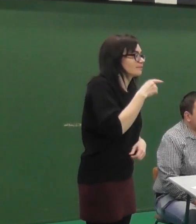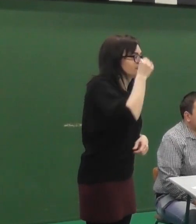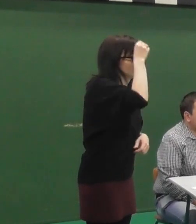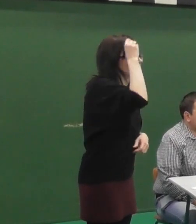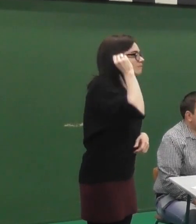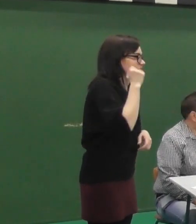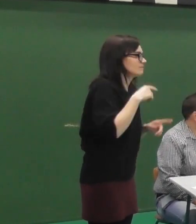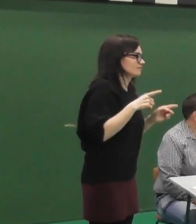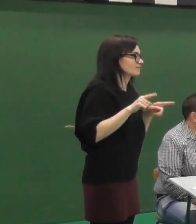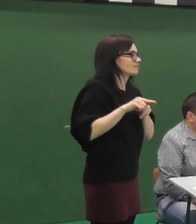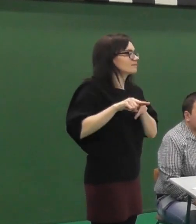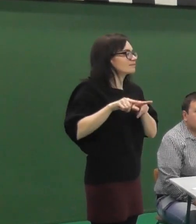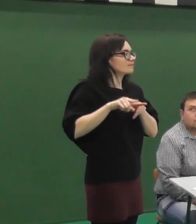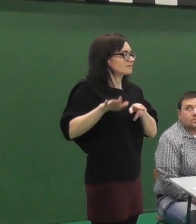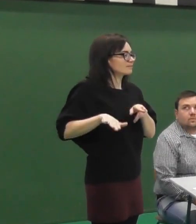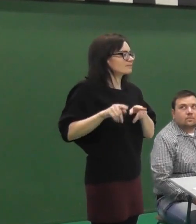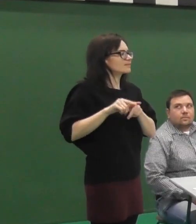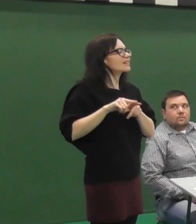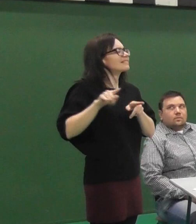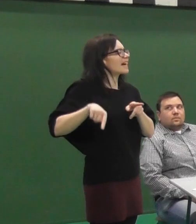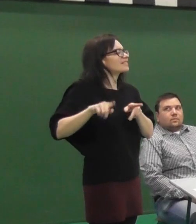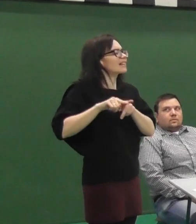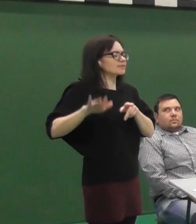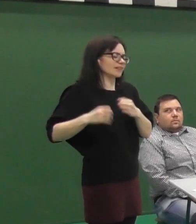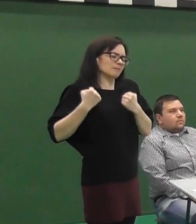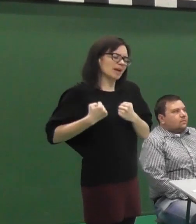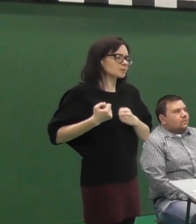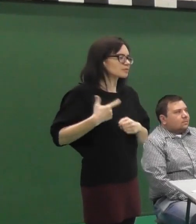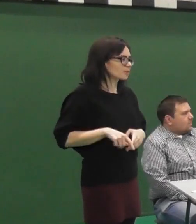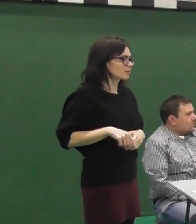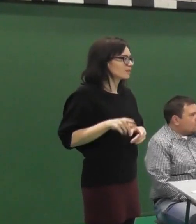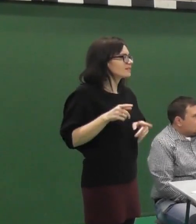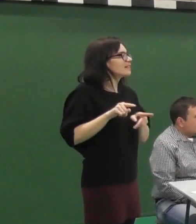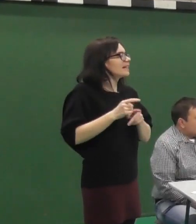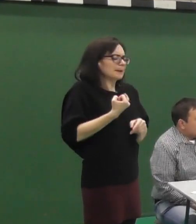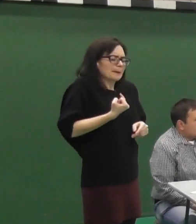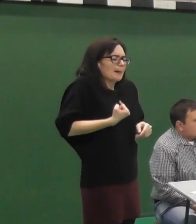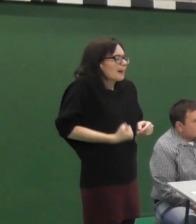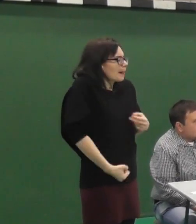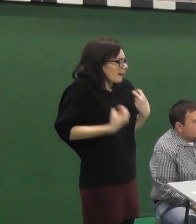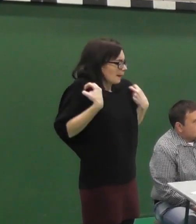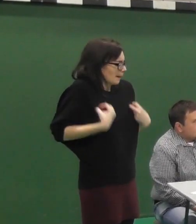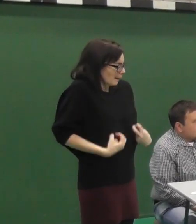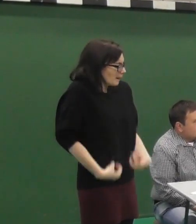Erősebb volt, mint én, Istenem. Én nagyon vékony csontozató vagyok.